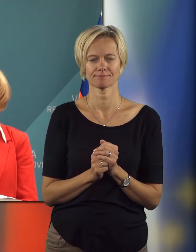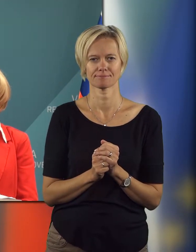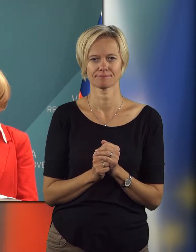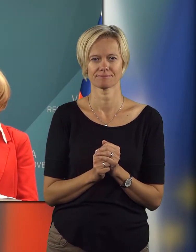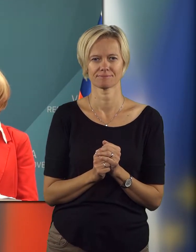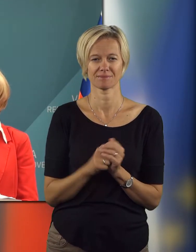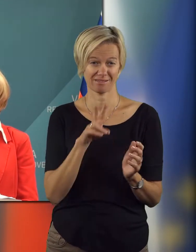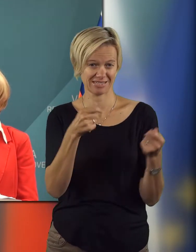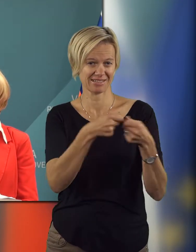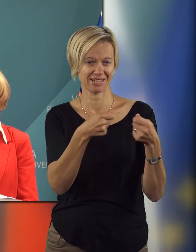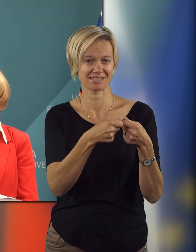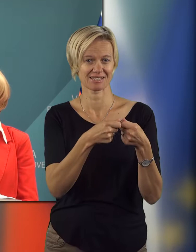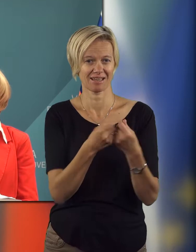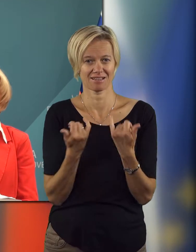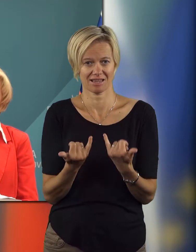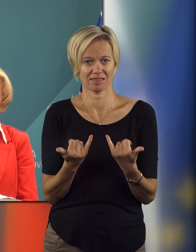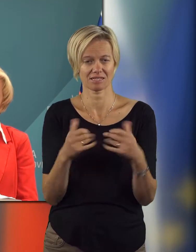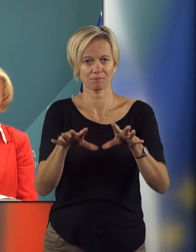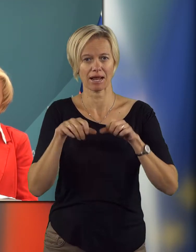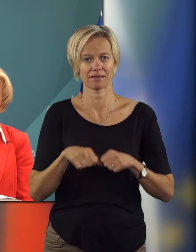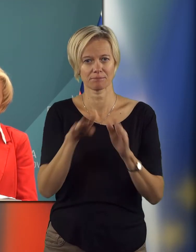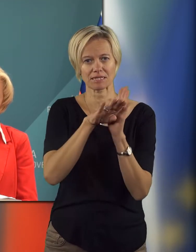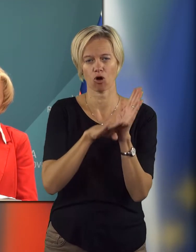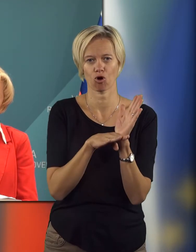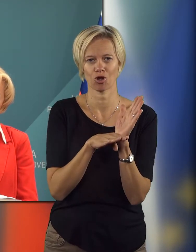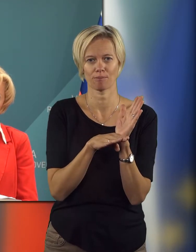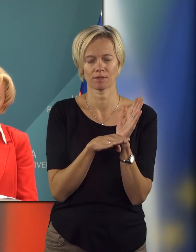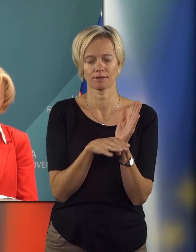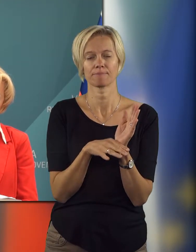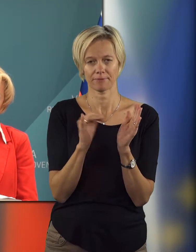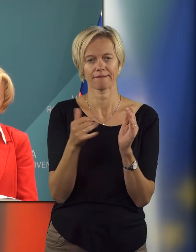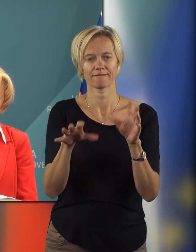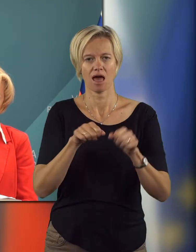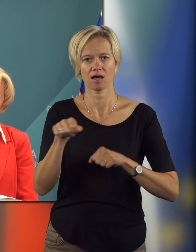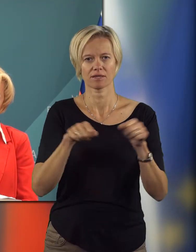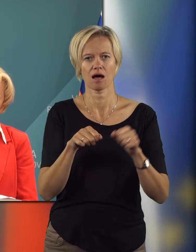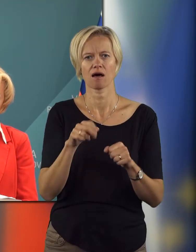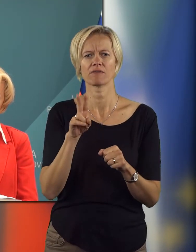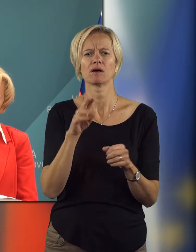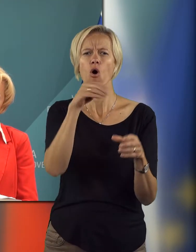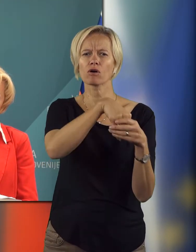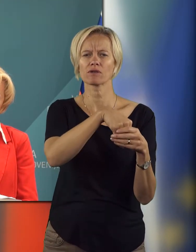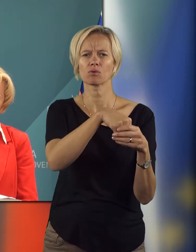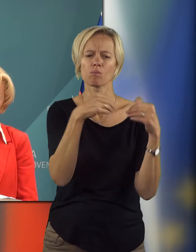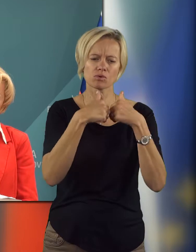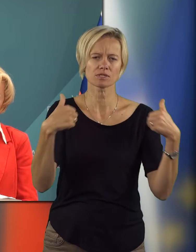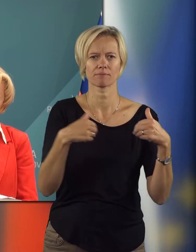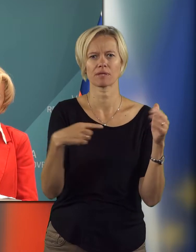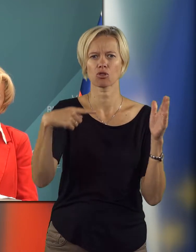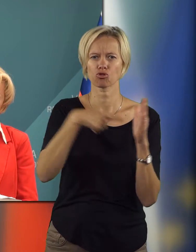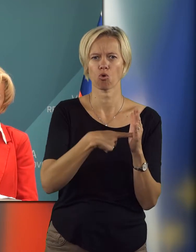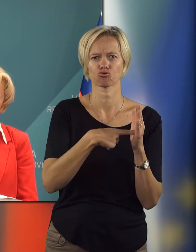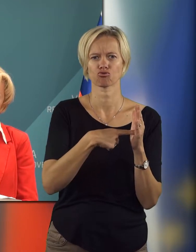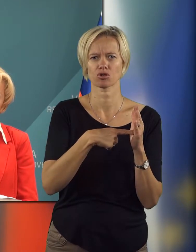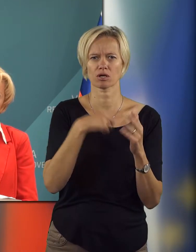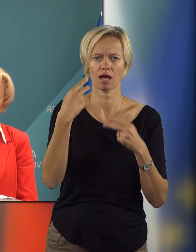V zvezi z danes sprejetim zakonom je vlada v okviru posebne